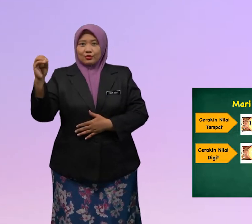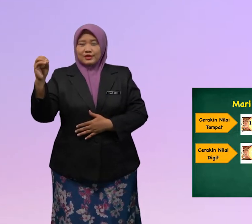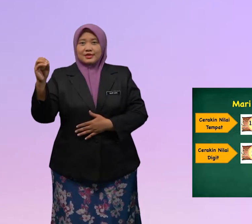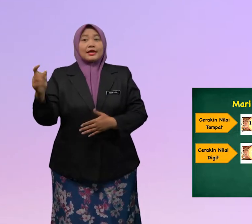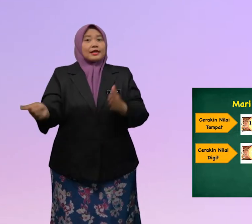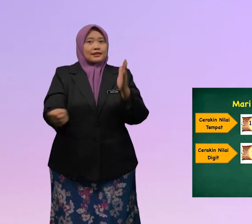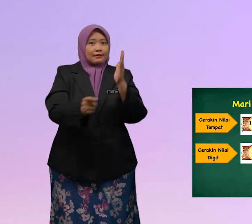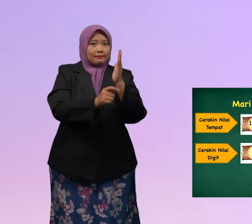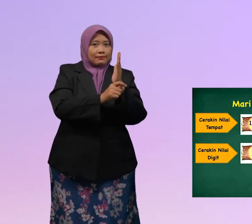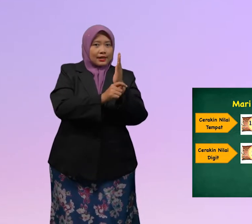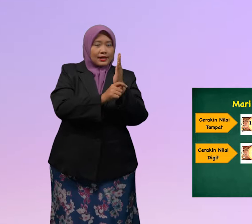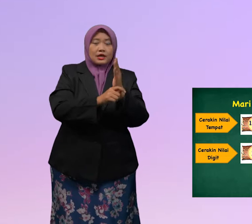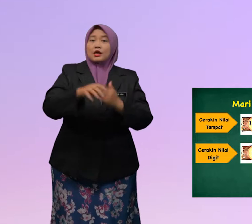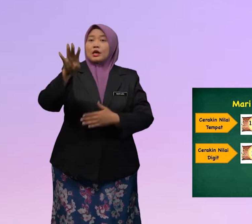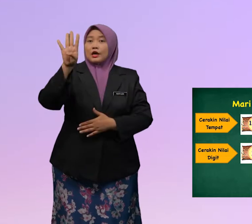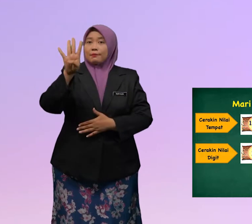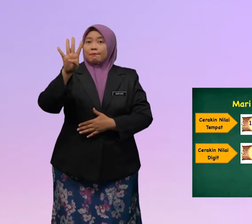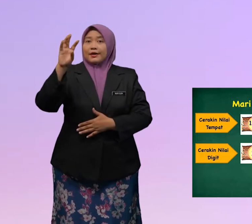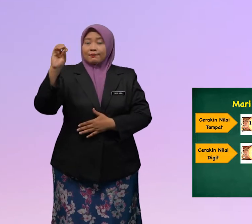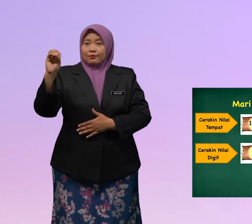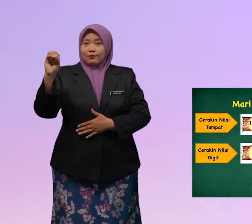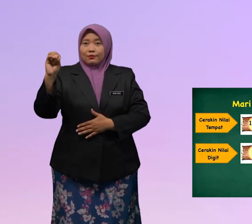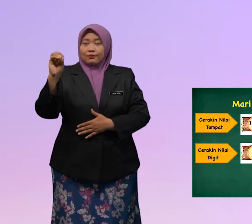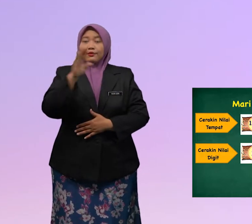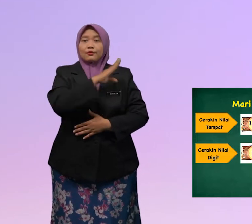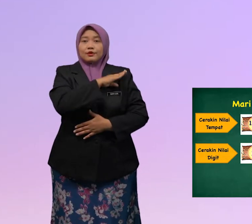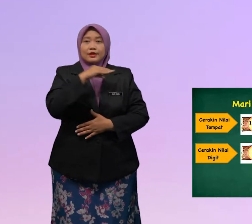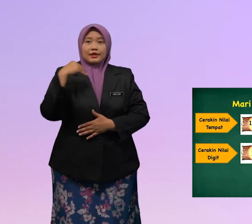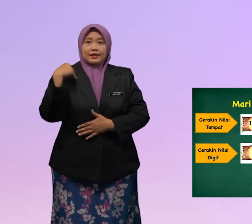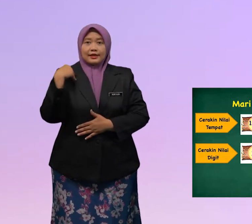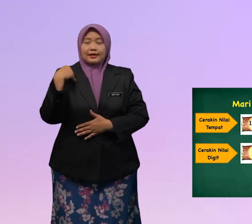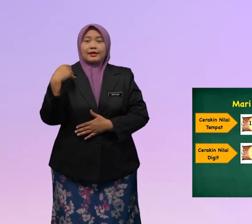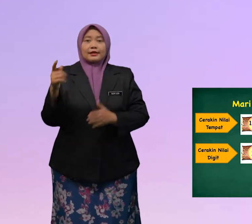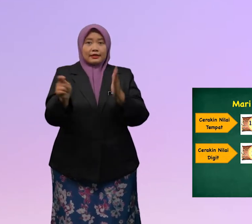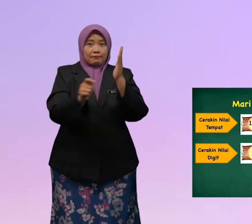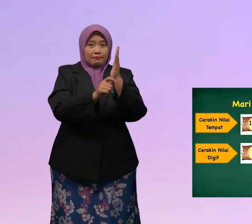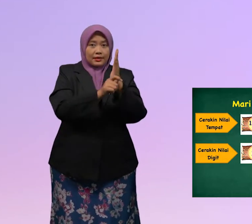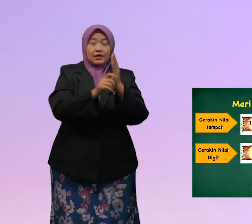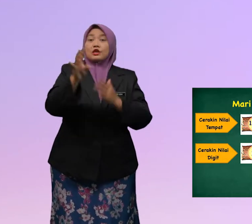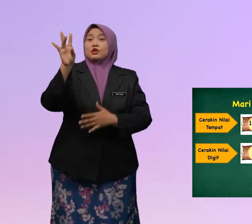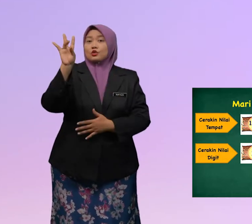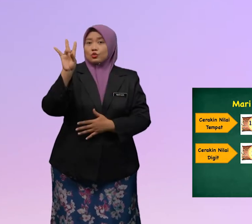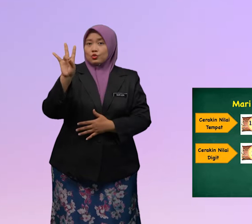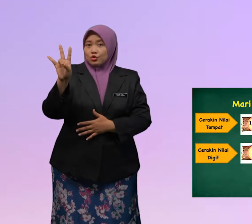200 tambah 40 dan tambah